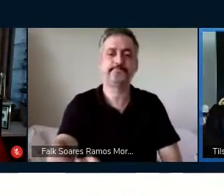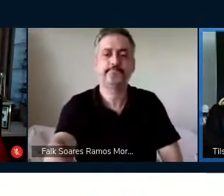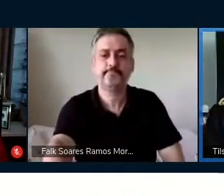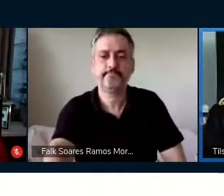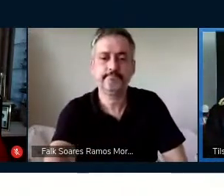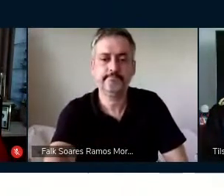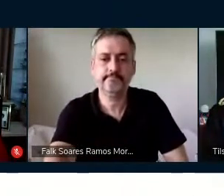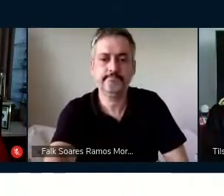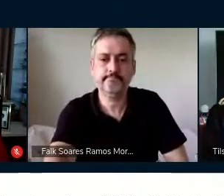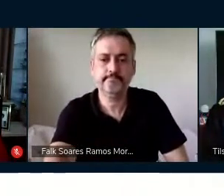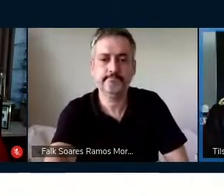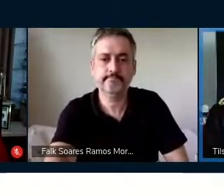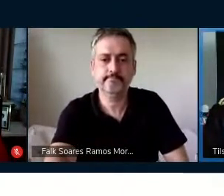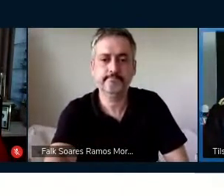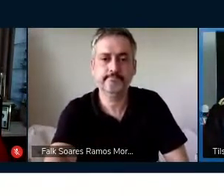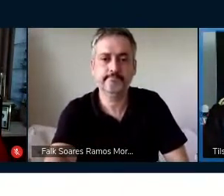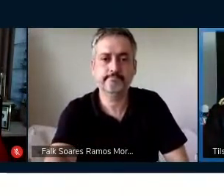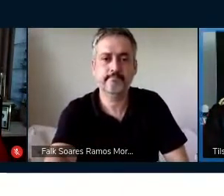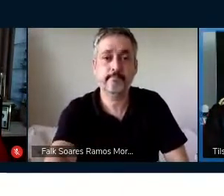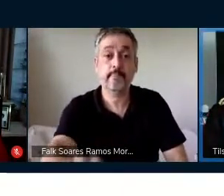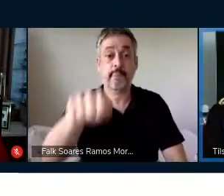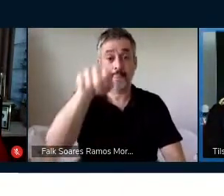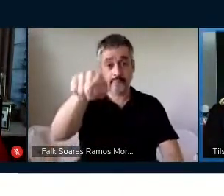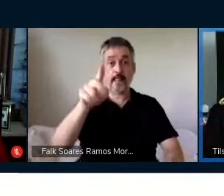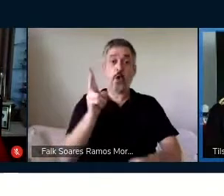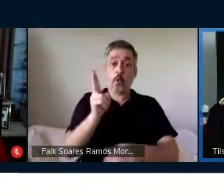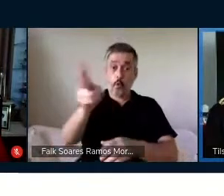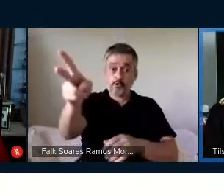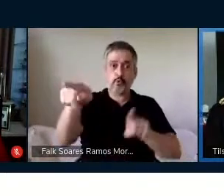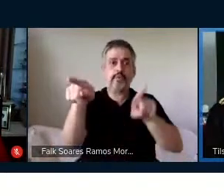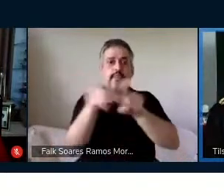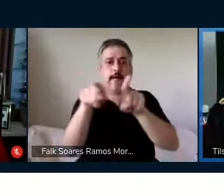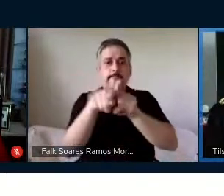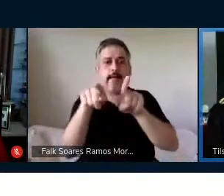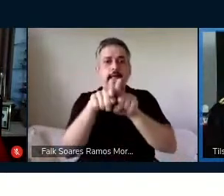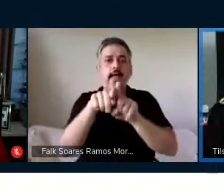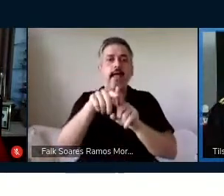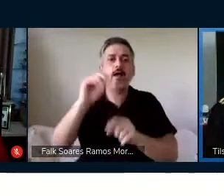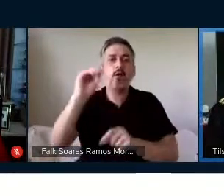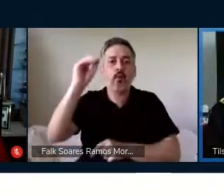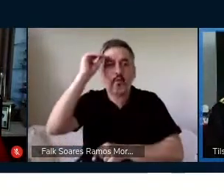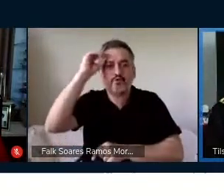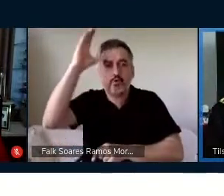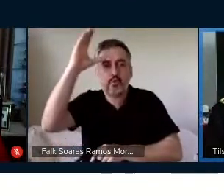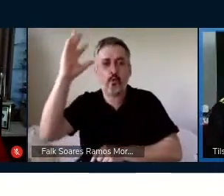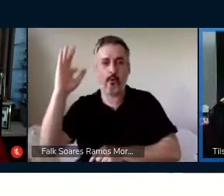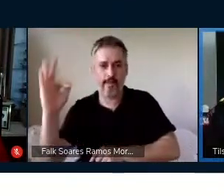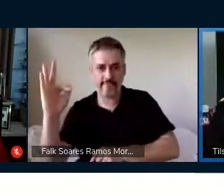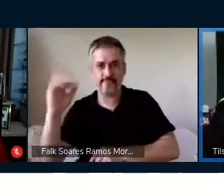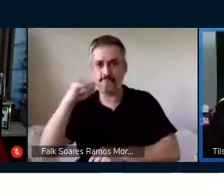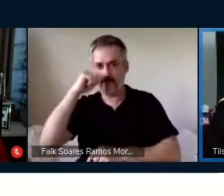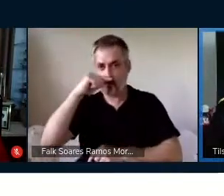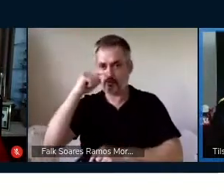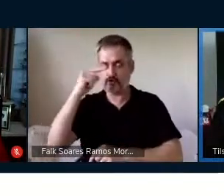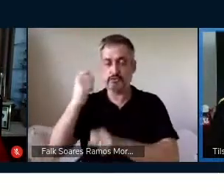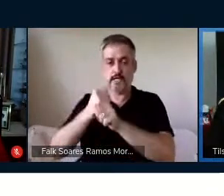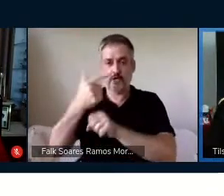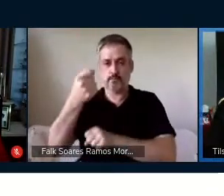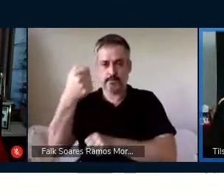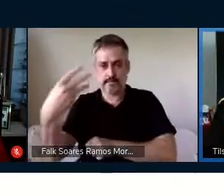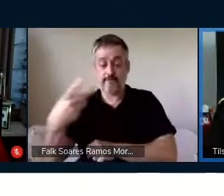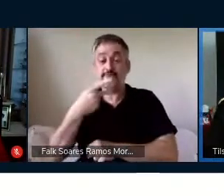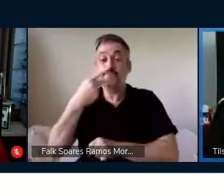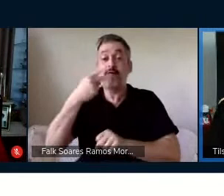marítima, que é feito dessa forma. E aí Felten, ele aplica justamente o construto